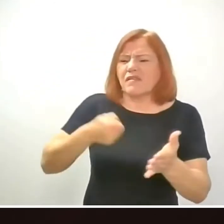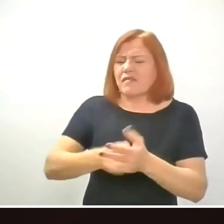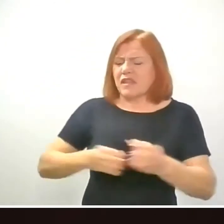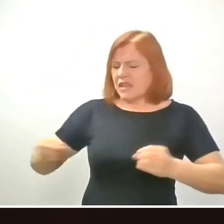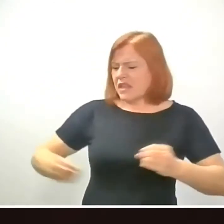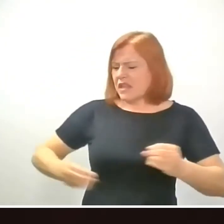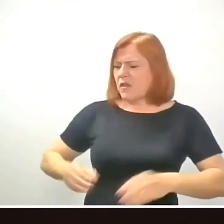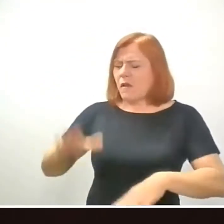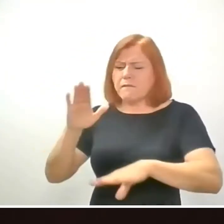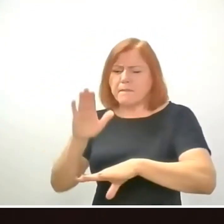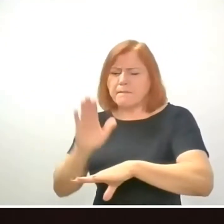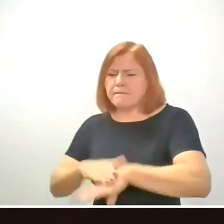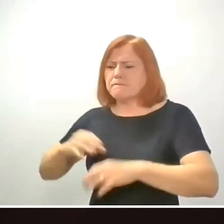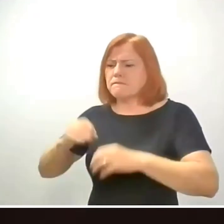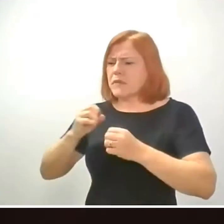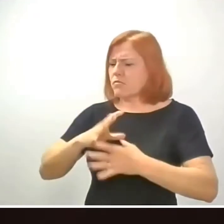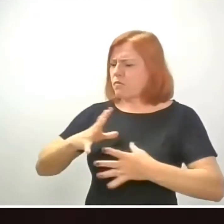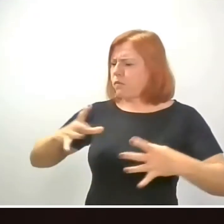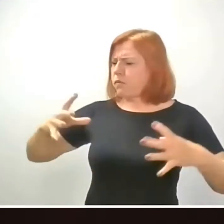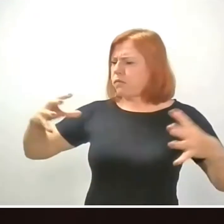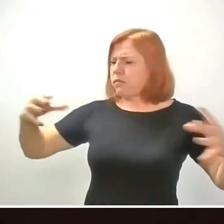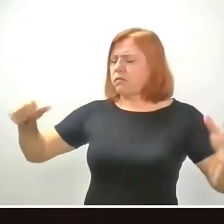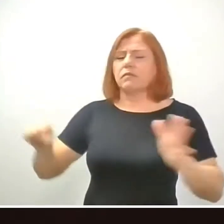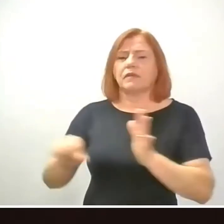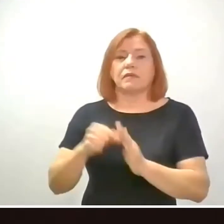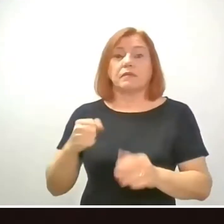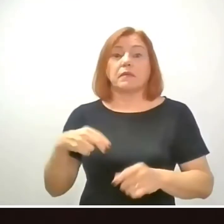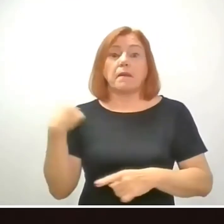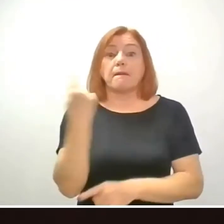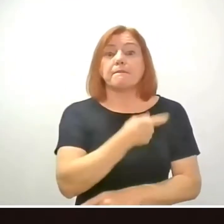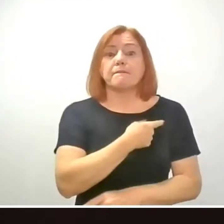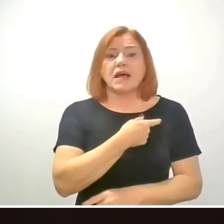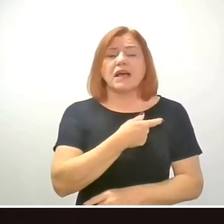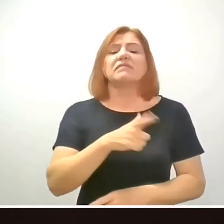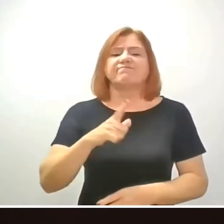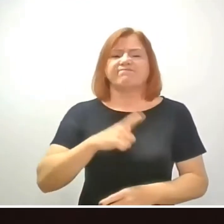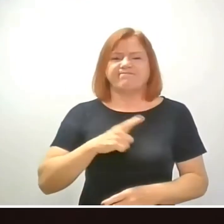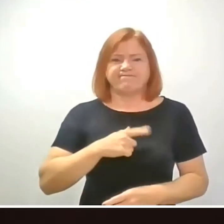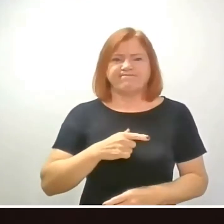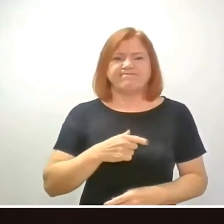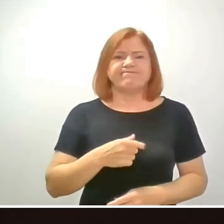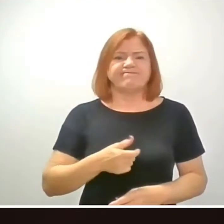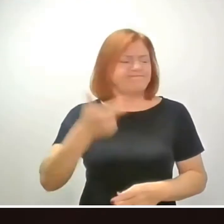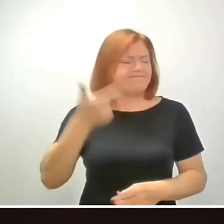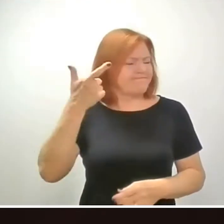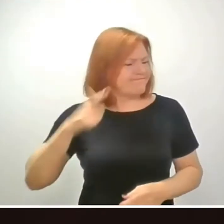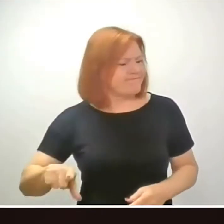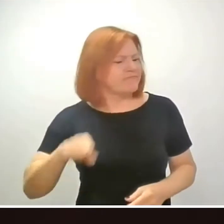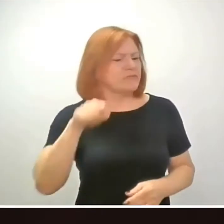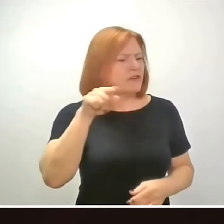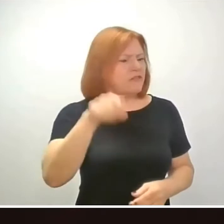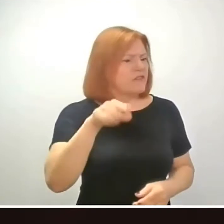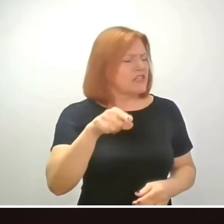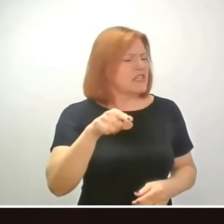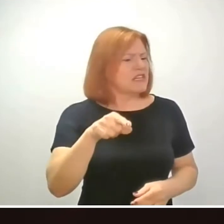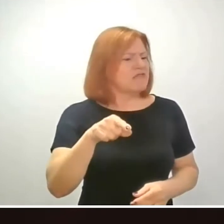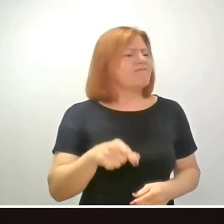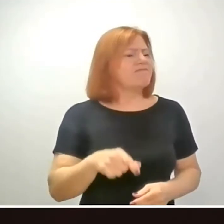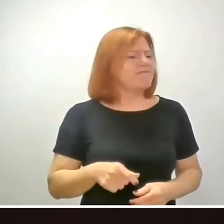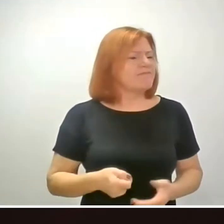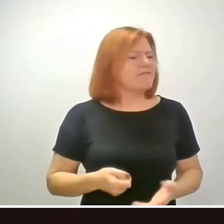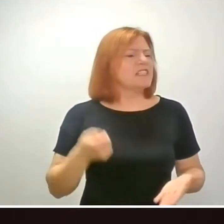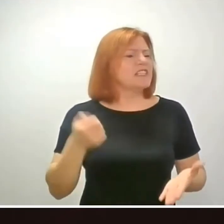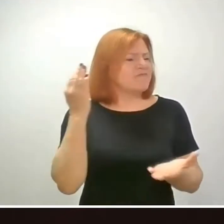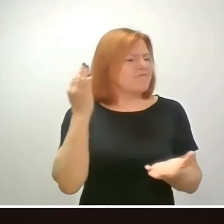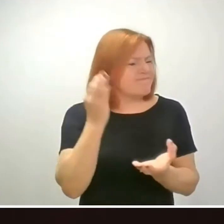primeiras. Versículo 20. Tenho, porém, contra ti o tolerares que essa mulher, Jezabel,